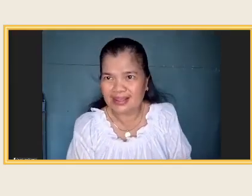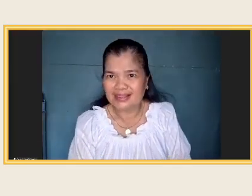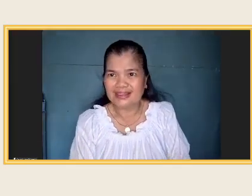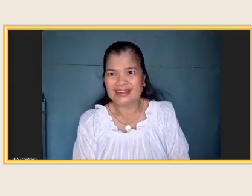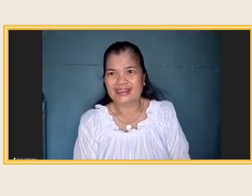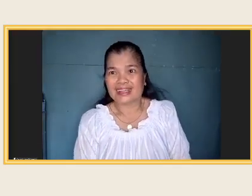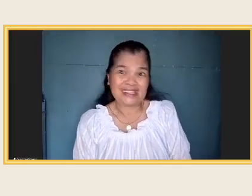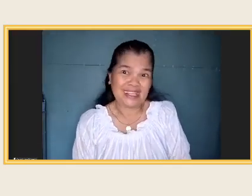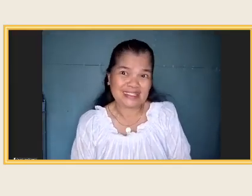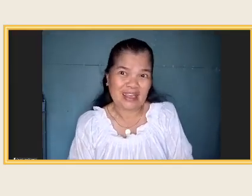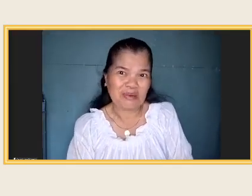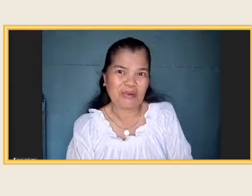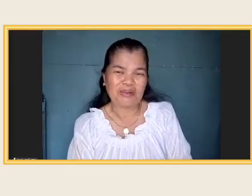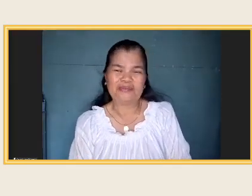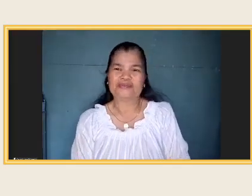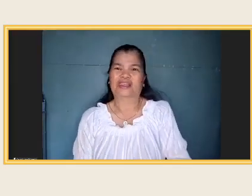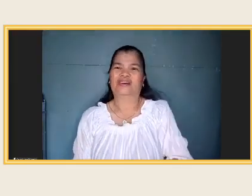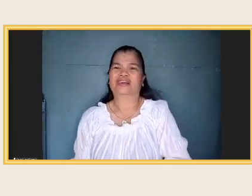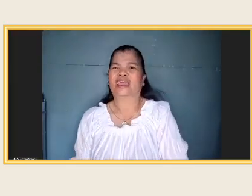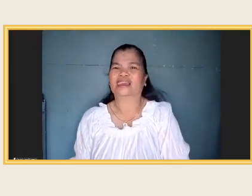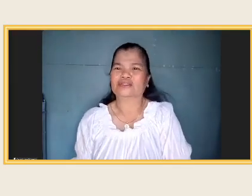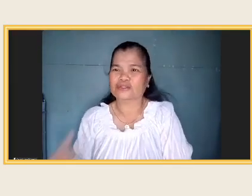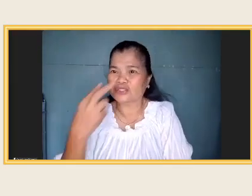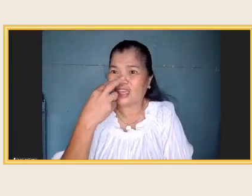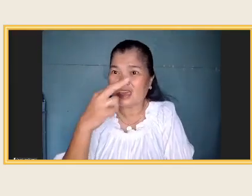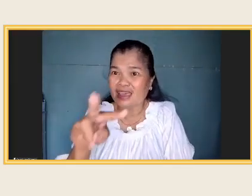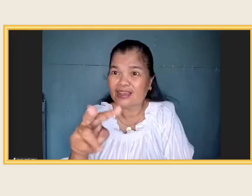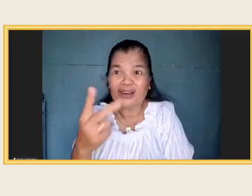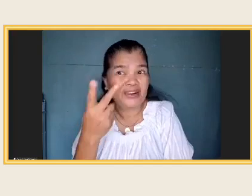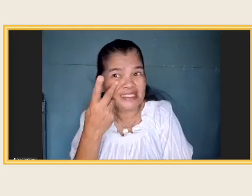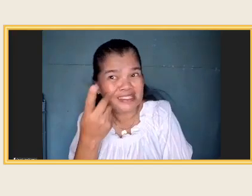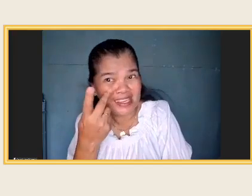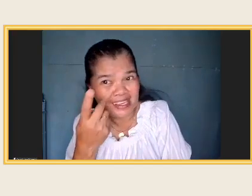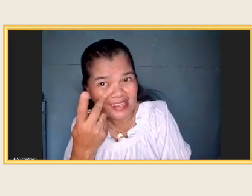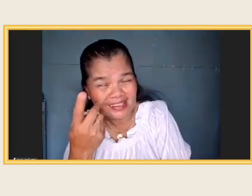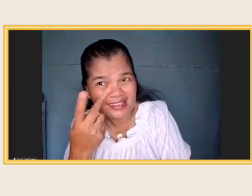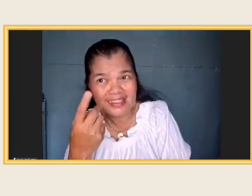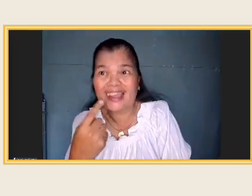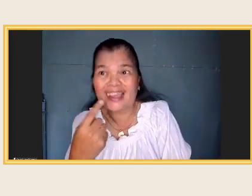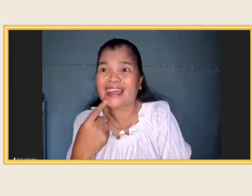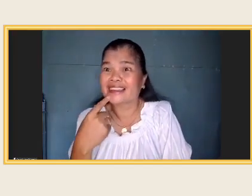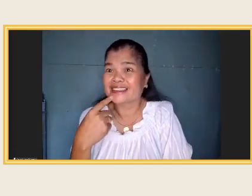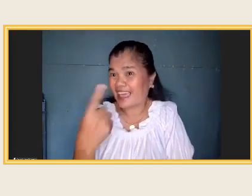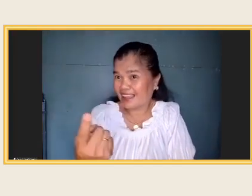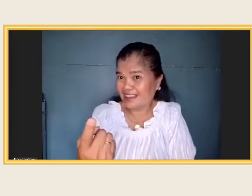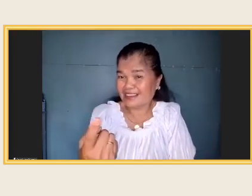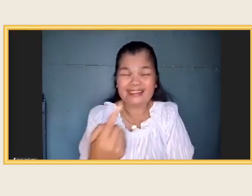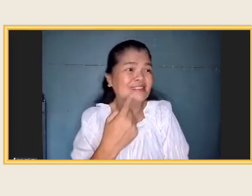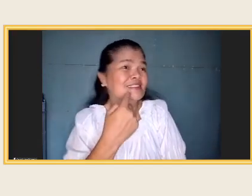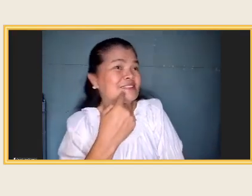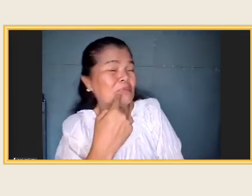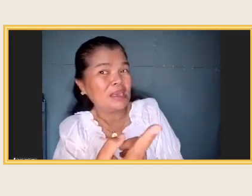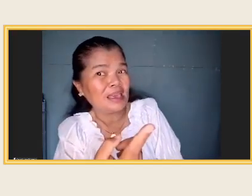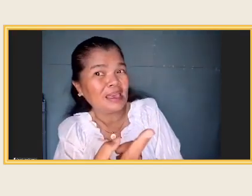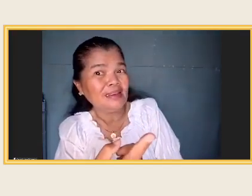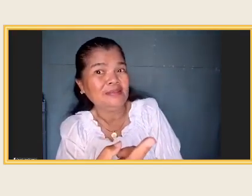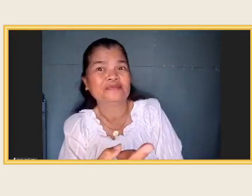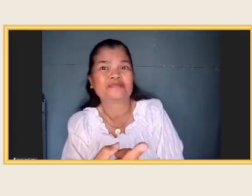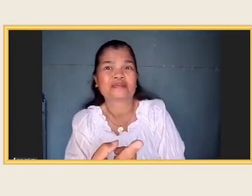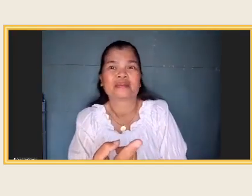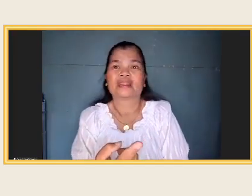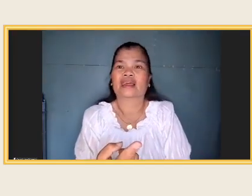tone ng sinasabi mo. Okay. So, see or see, tell,